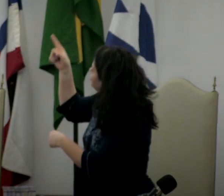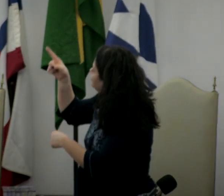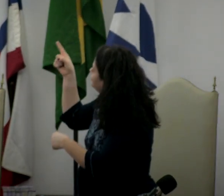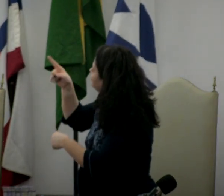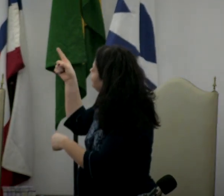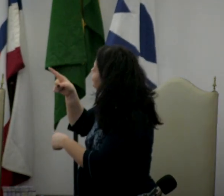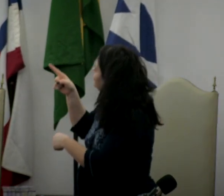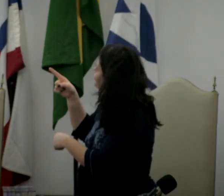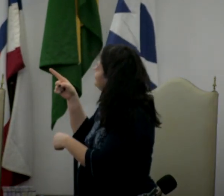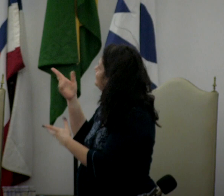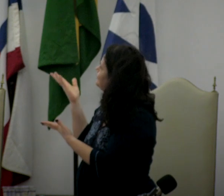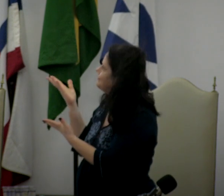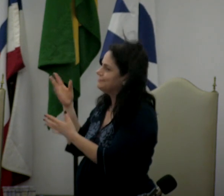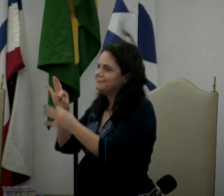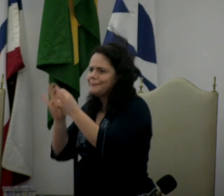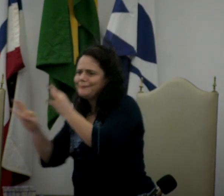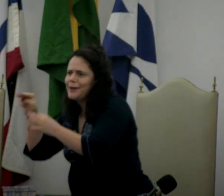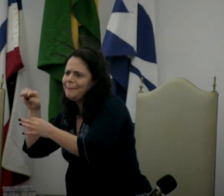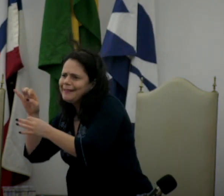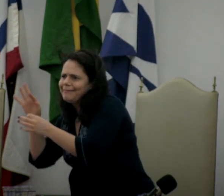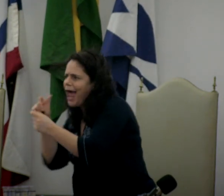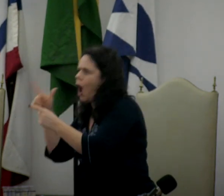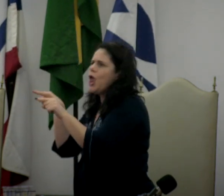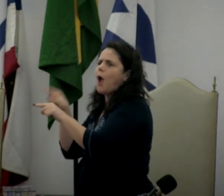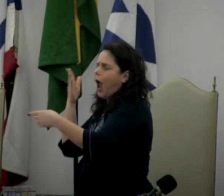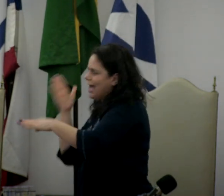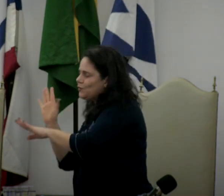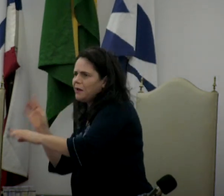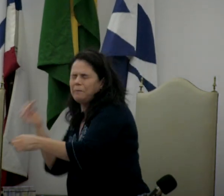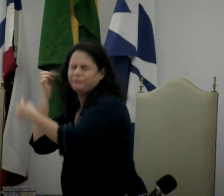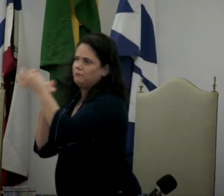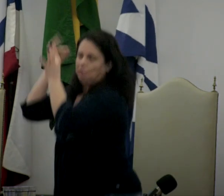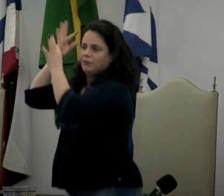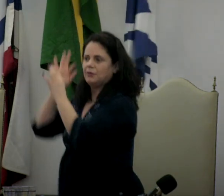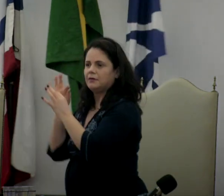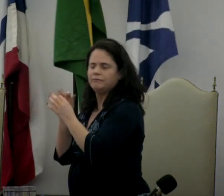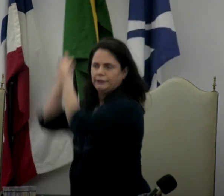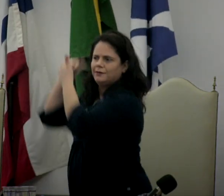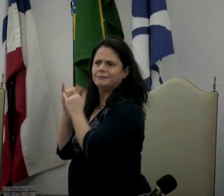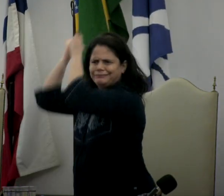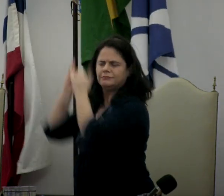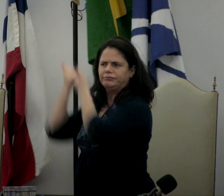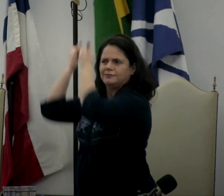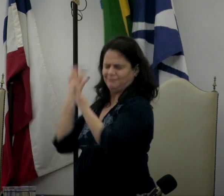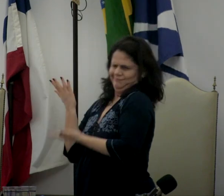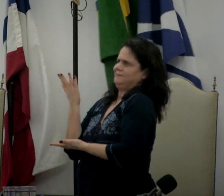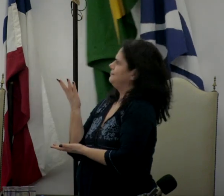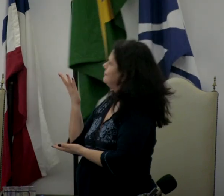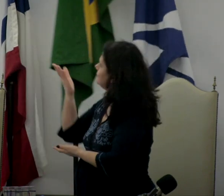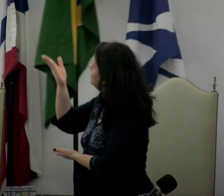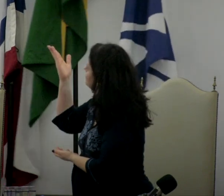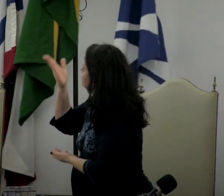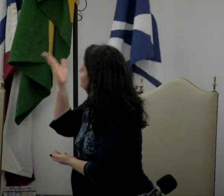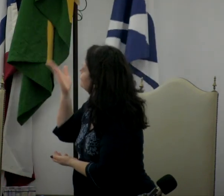a perna de um sapo. Então ele também achava que dava para, com impulsos elétricos, consertar a surdez. E tentou implantar isso nos